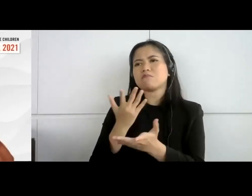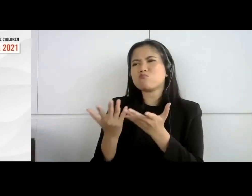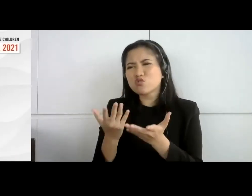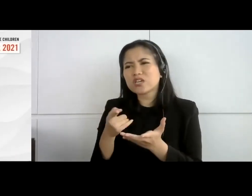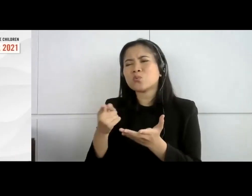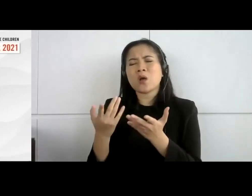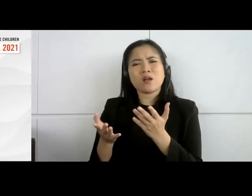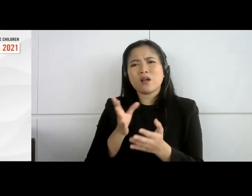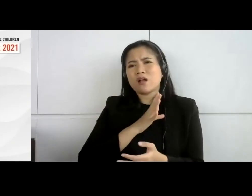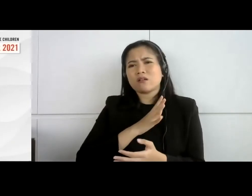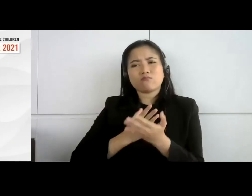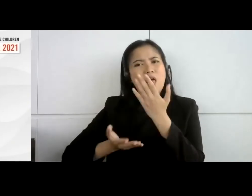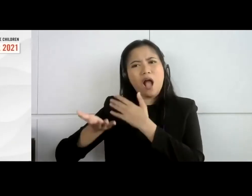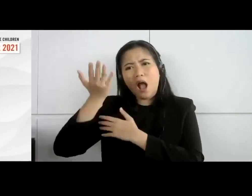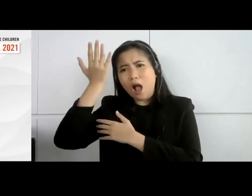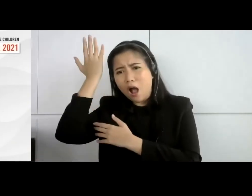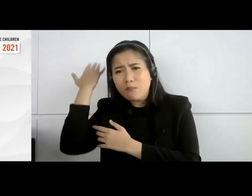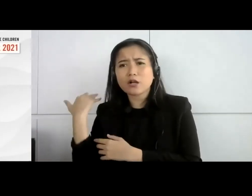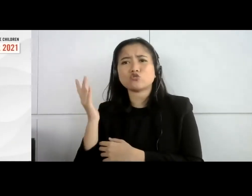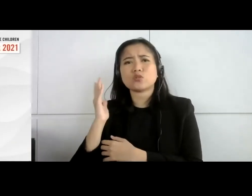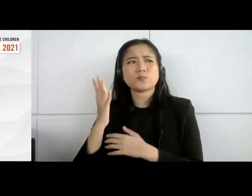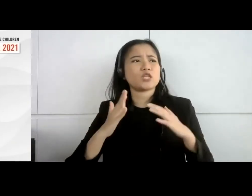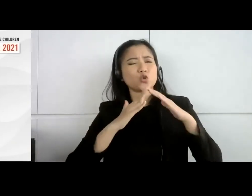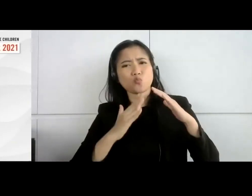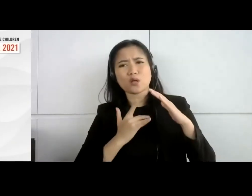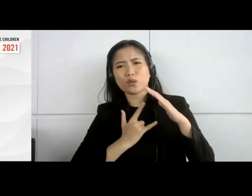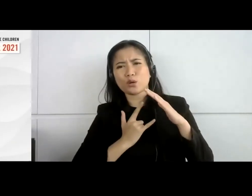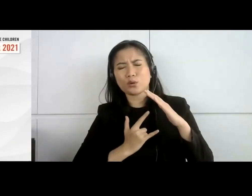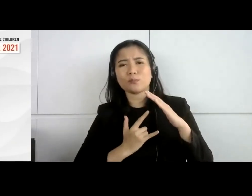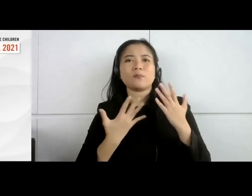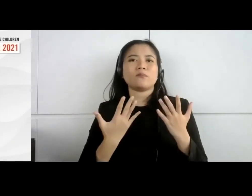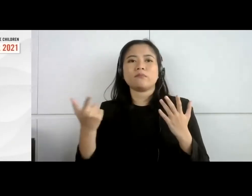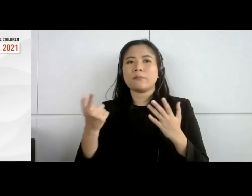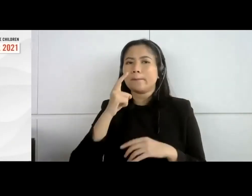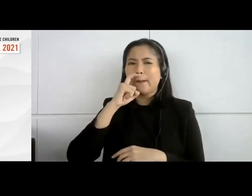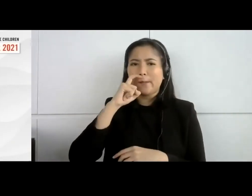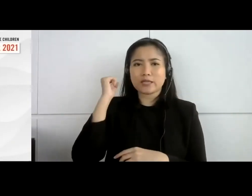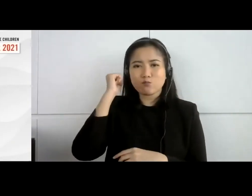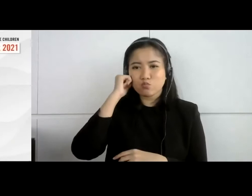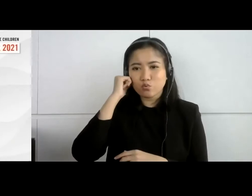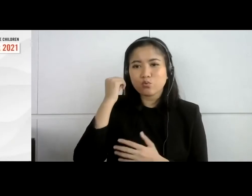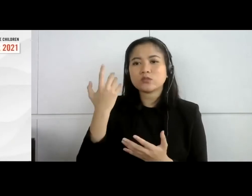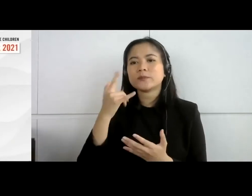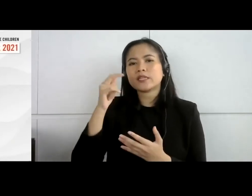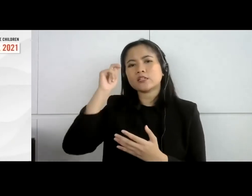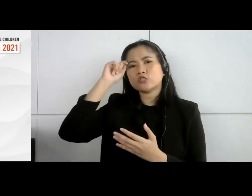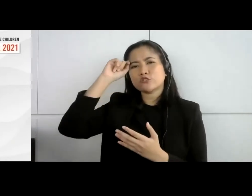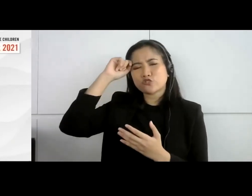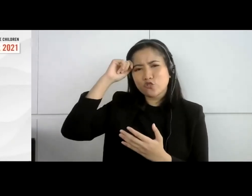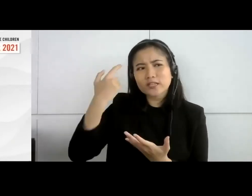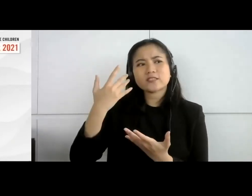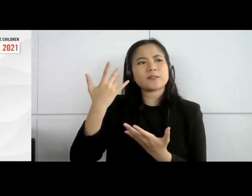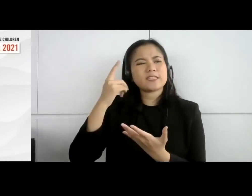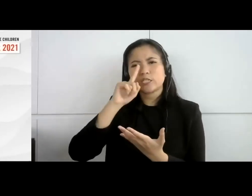terlalu lama berada di rumah, ditambah orang tua juga sudah mulai jenuh mendampingi